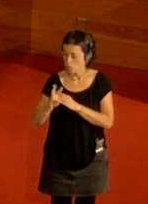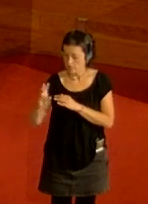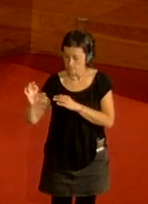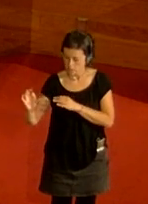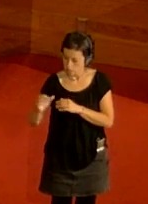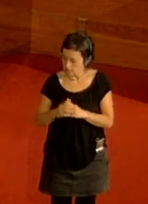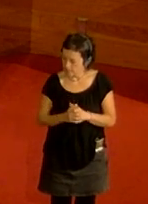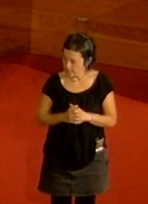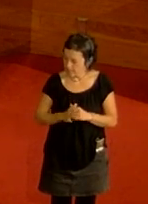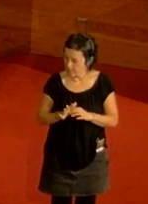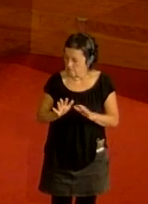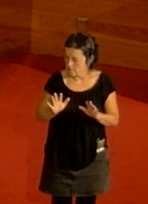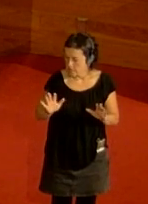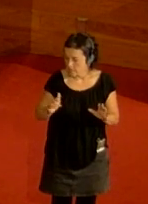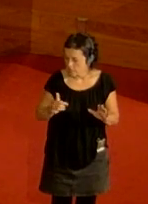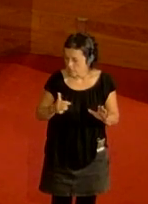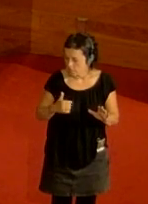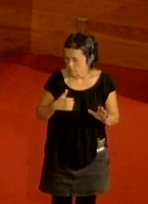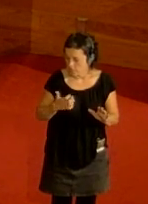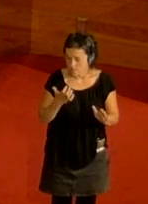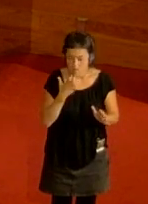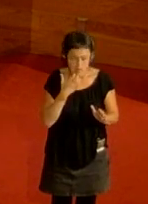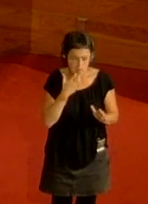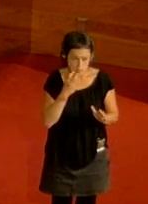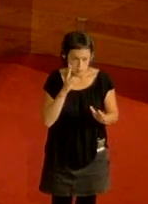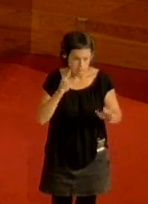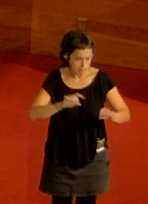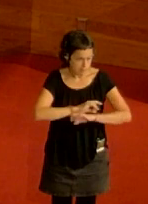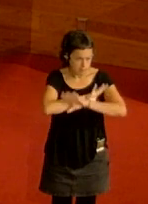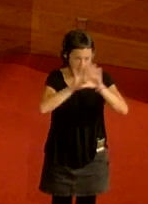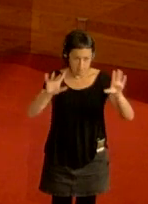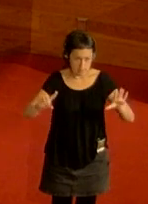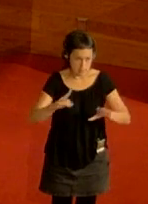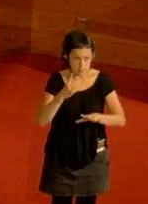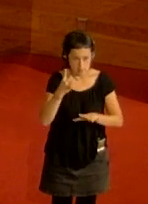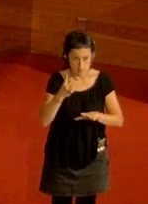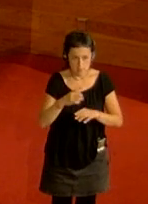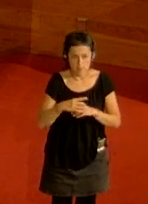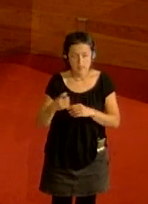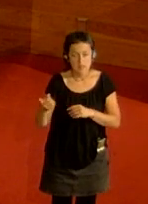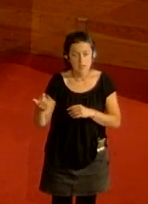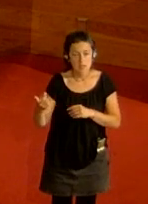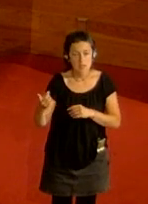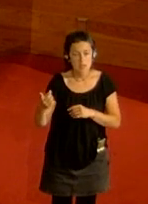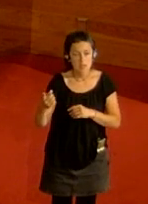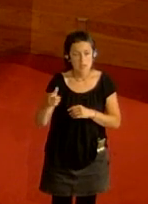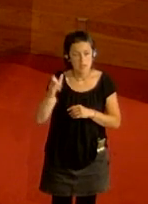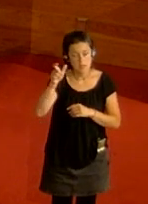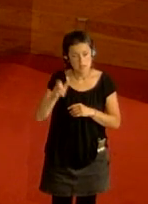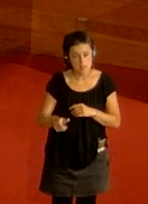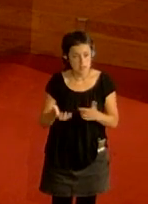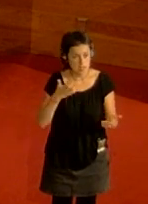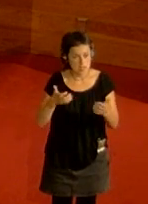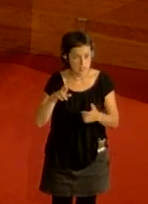el el ejemplo que yo creo que más mejor lo puedo ilustrar es una es una obra de de netar del artista Roberto Aguirre Zavala que se